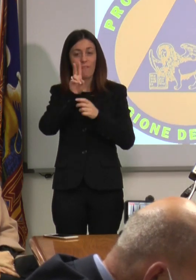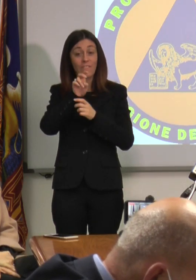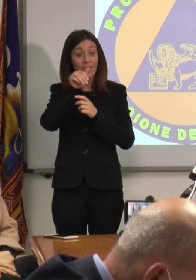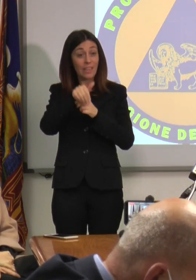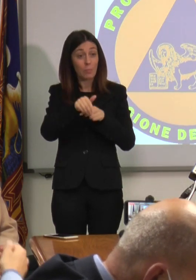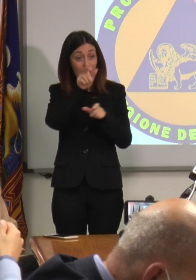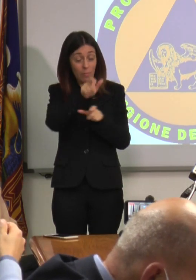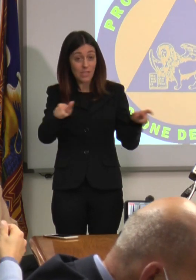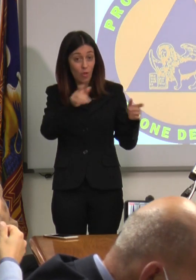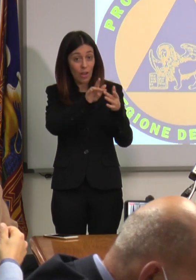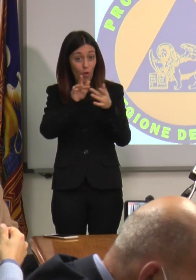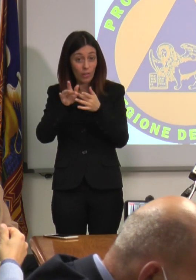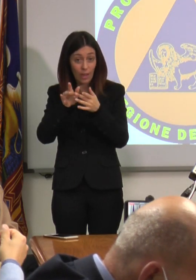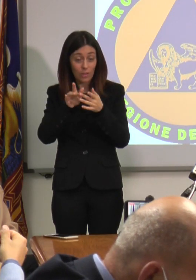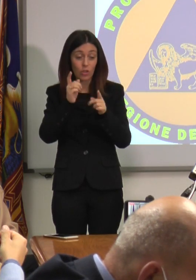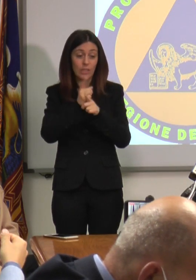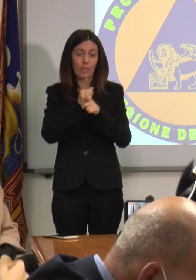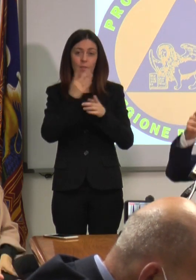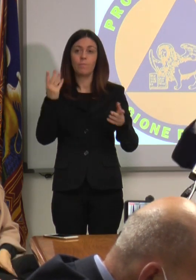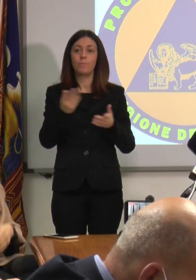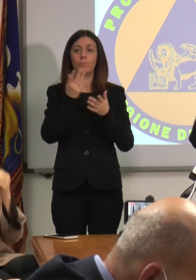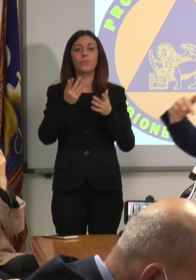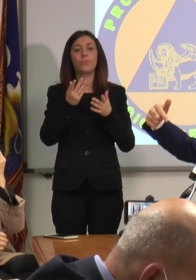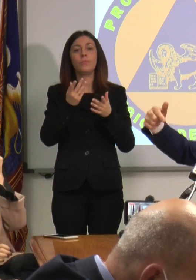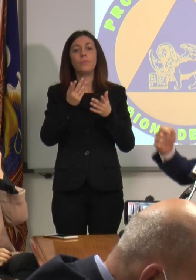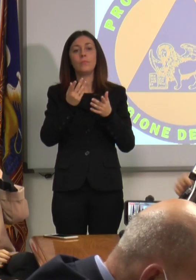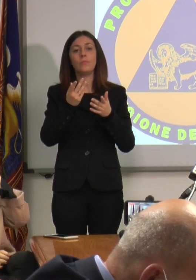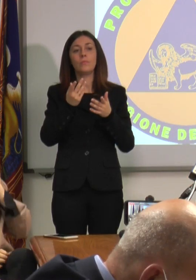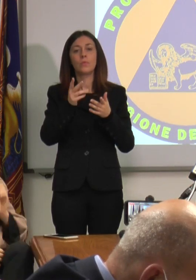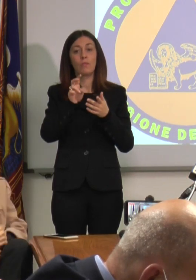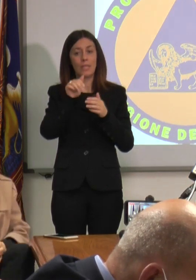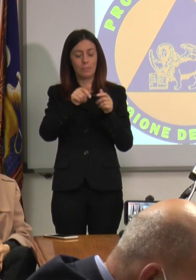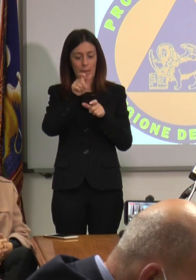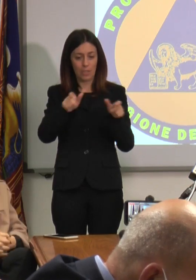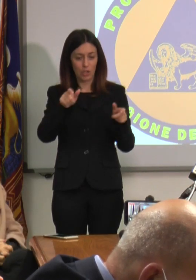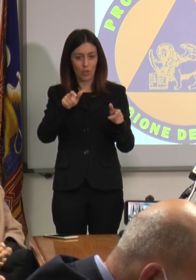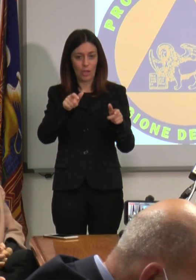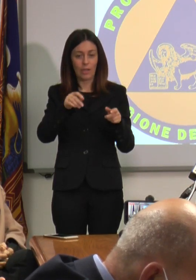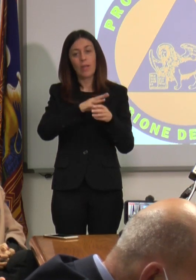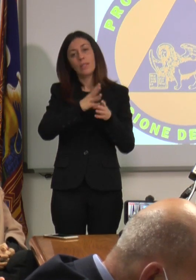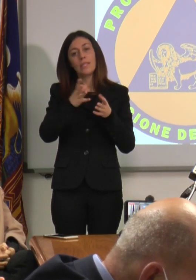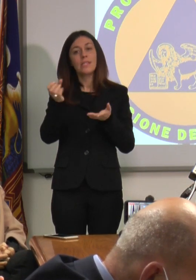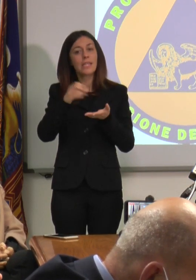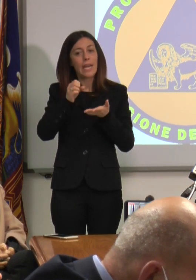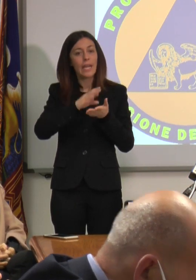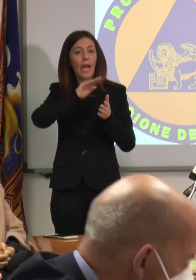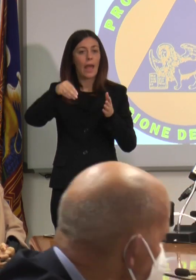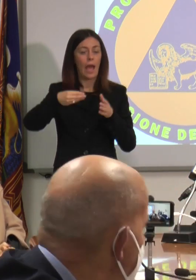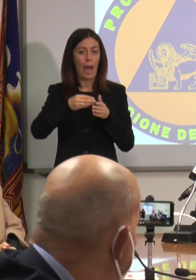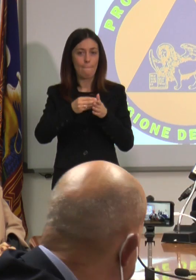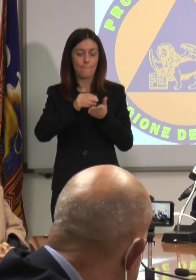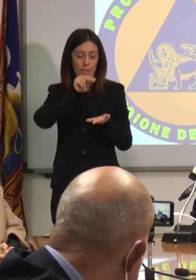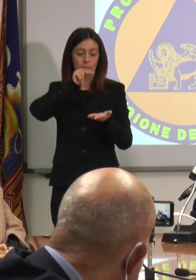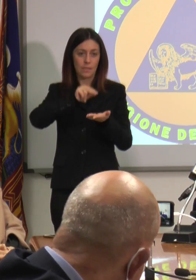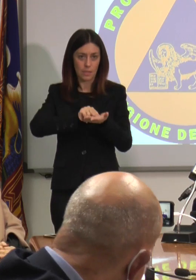guarda, pigia, ti iscrivi, perché sei uno dei 20.000 di oggi, ti iscrivi, scarichi l'app, ti iscrivi e